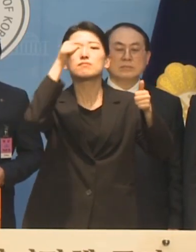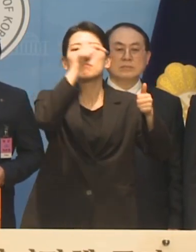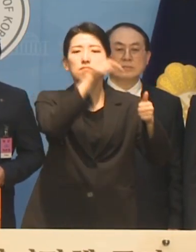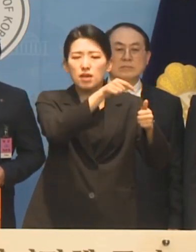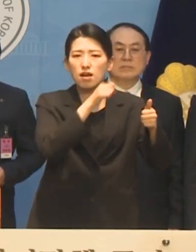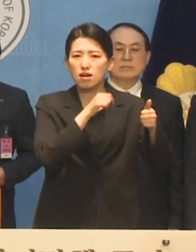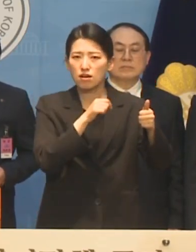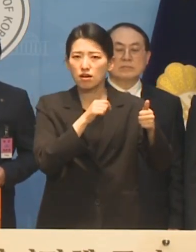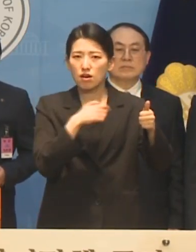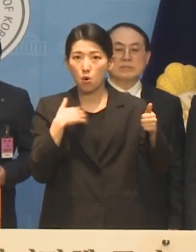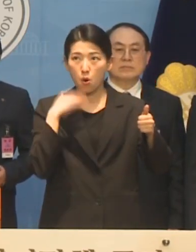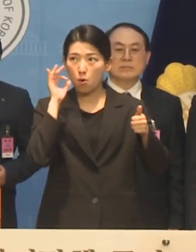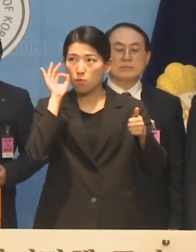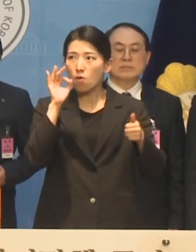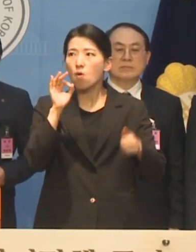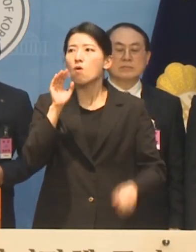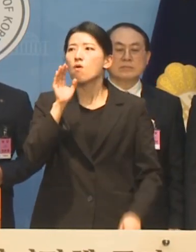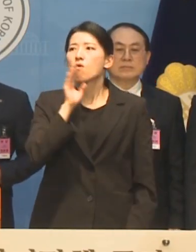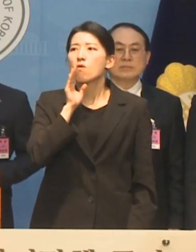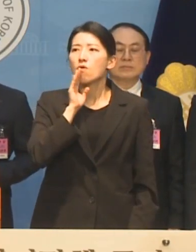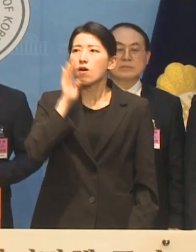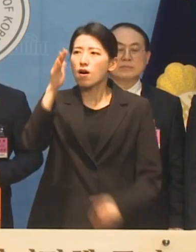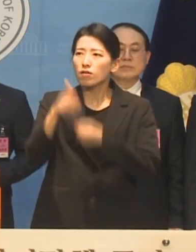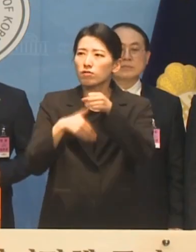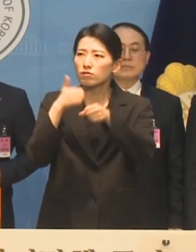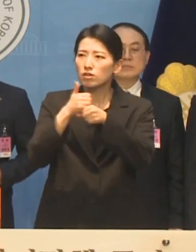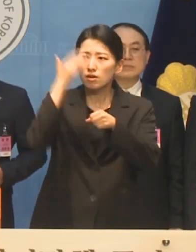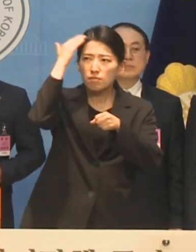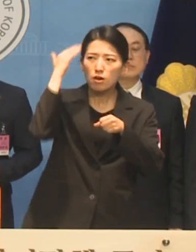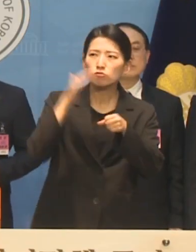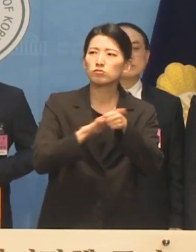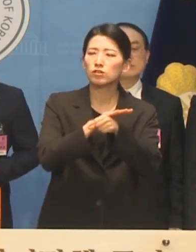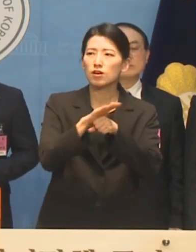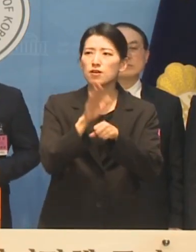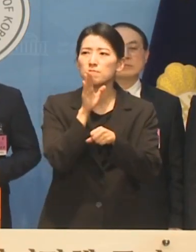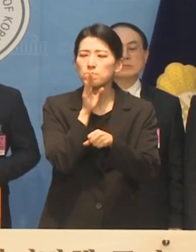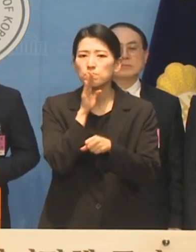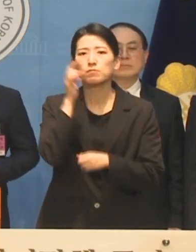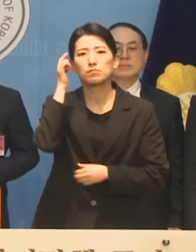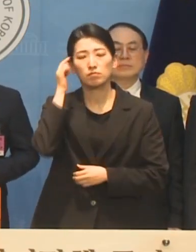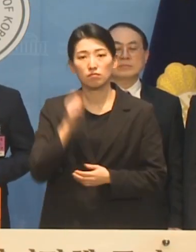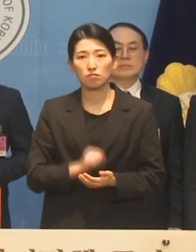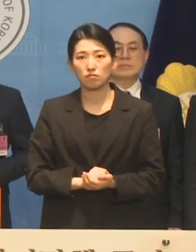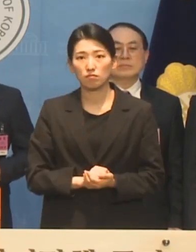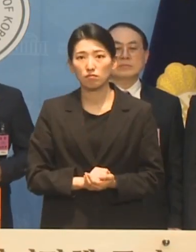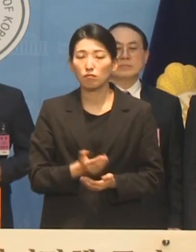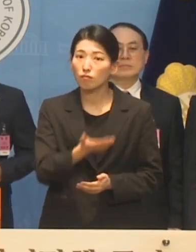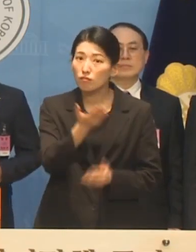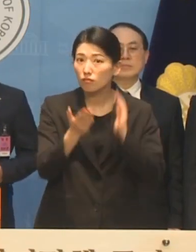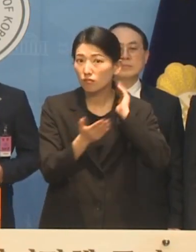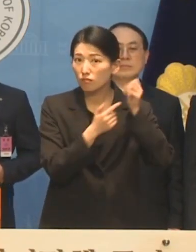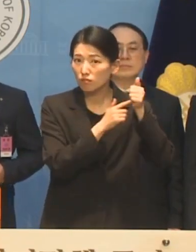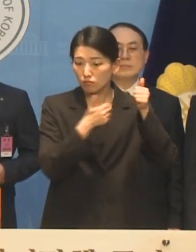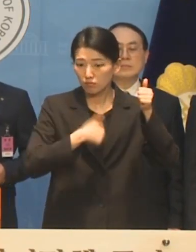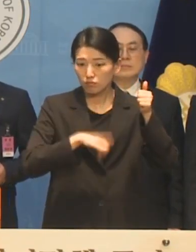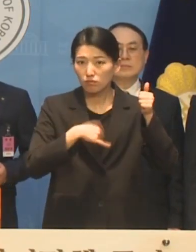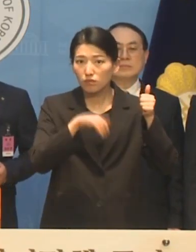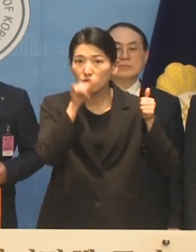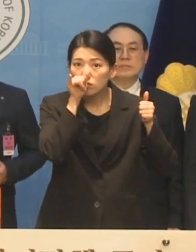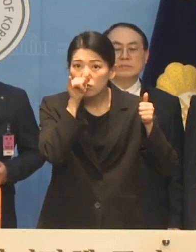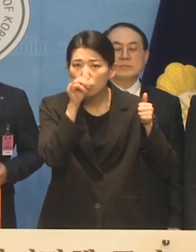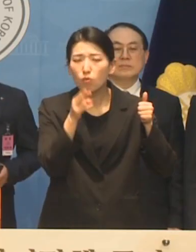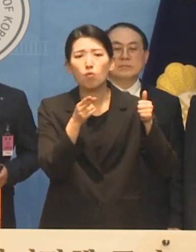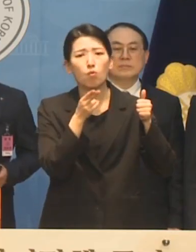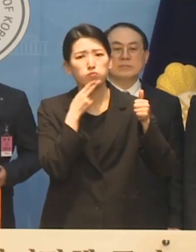하는 확신이 있었습니다. 대통령이 자녀가 있습니까? 권력과 명예와 재물을